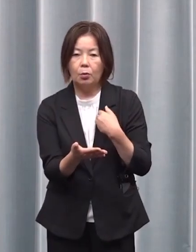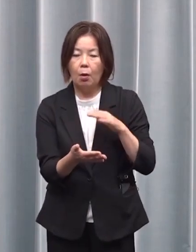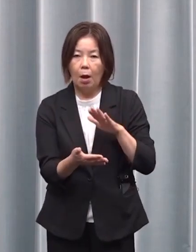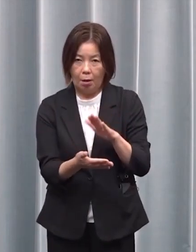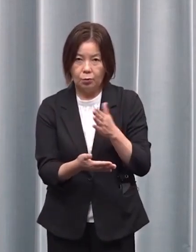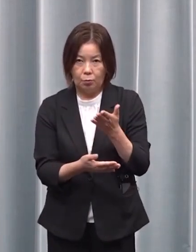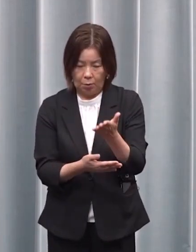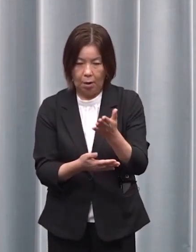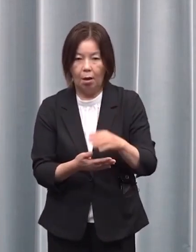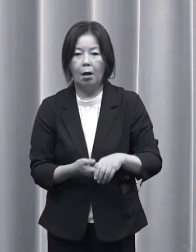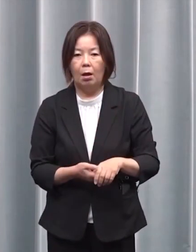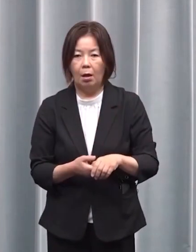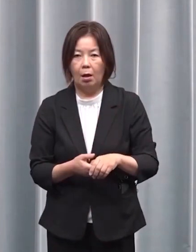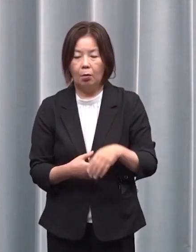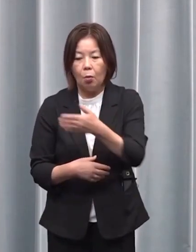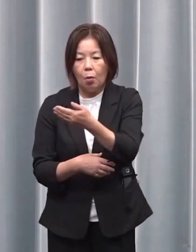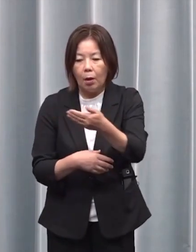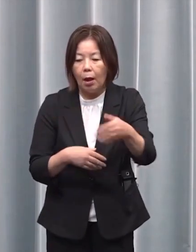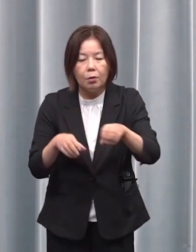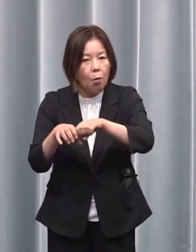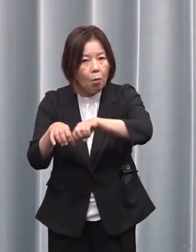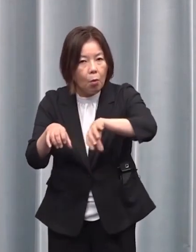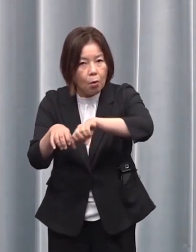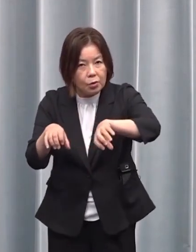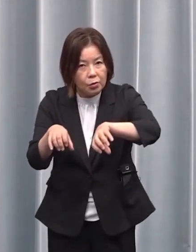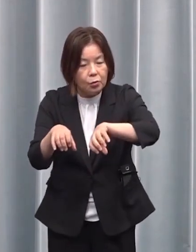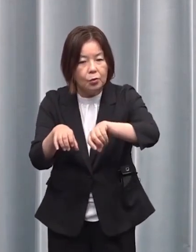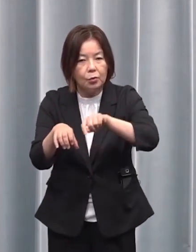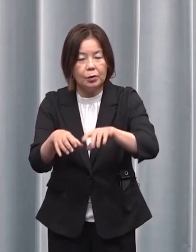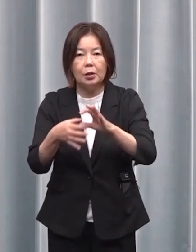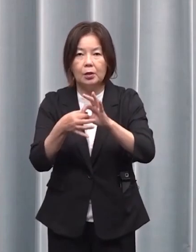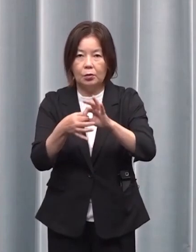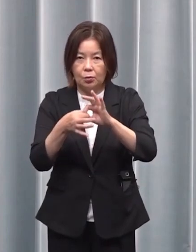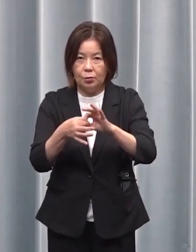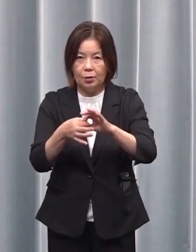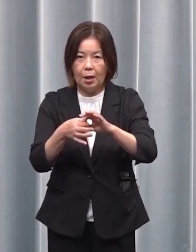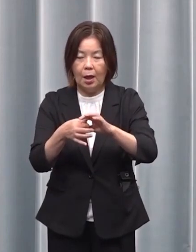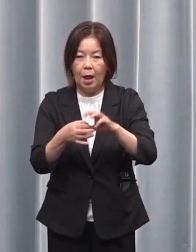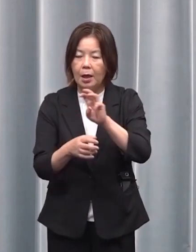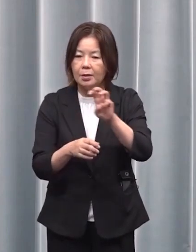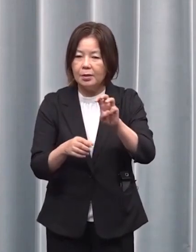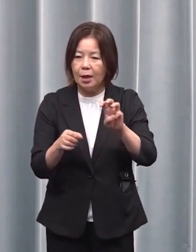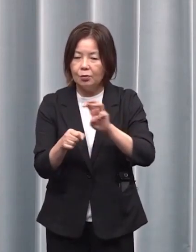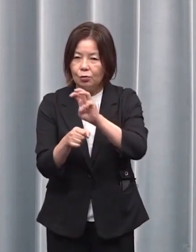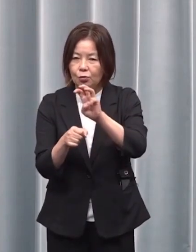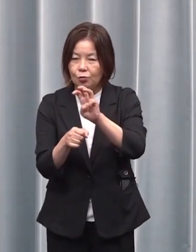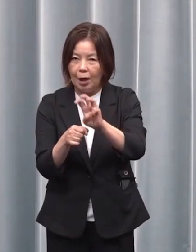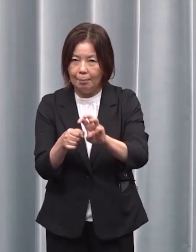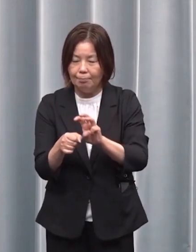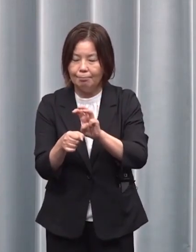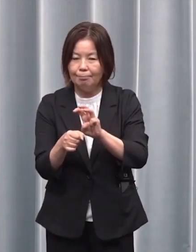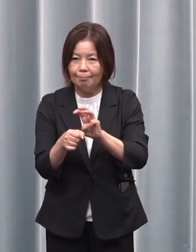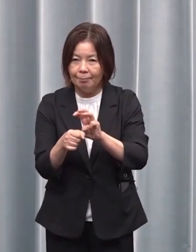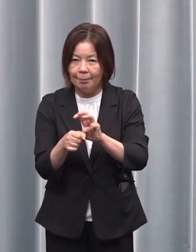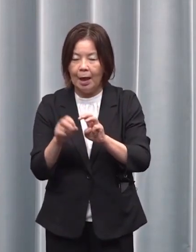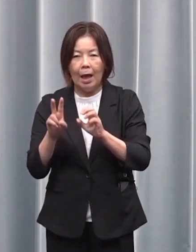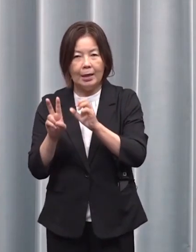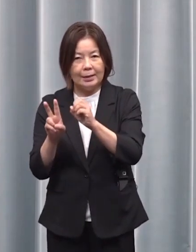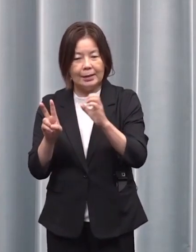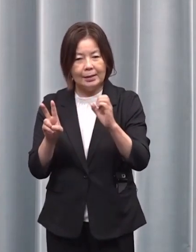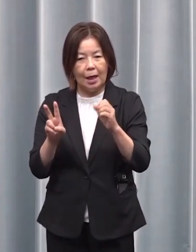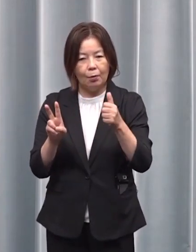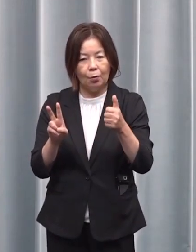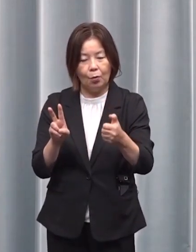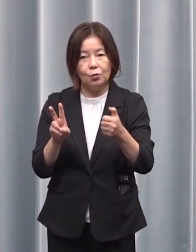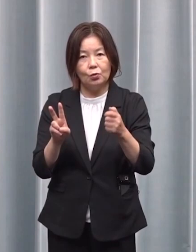出というのがすべてのデブリ取り出し完了までやり続けなきゃいけないとすると、果たしてこれ2051年までに終わるのか、